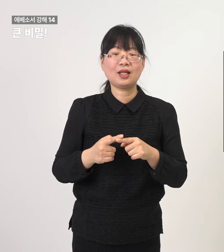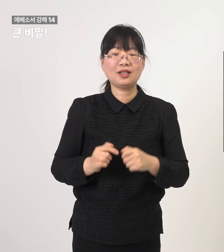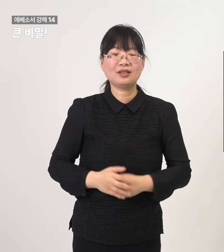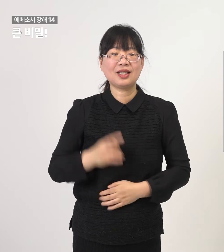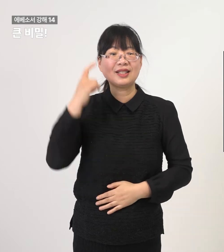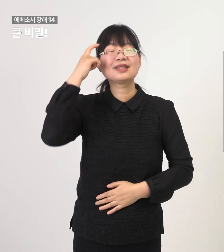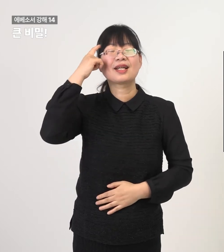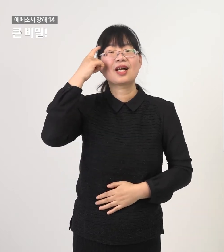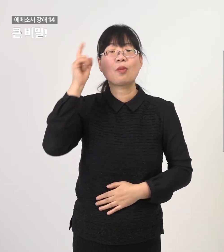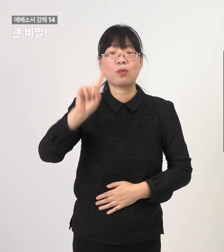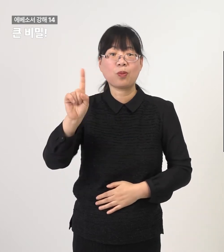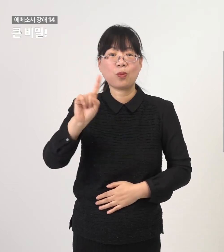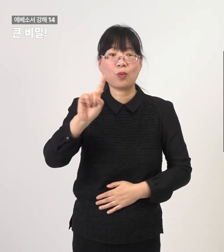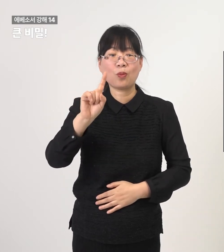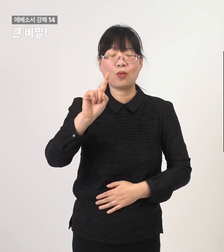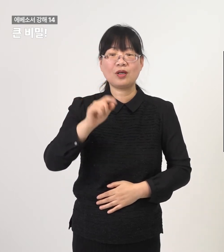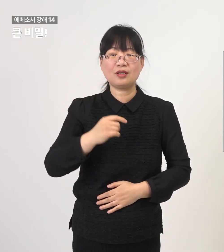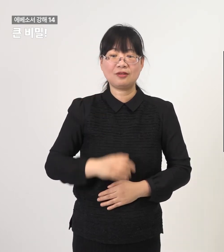이런 생각을 가졌어요.